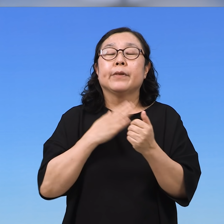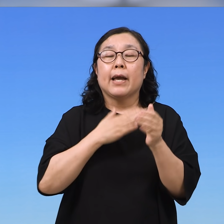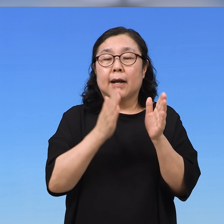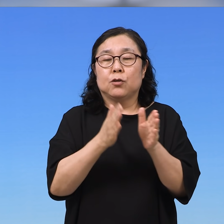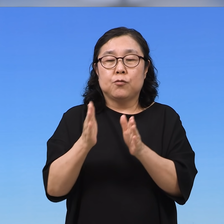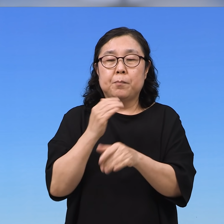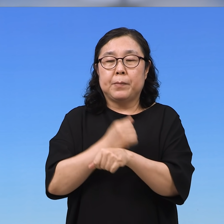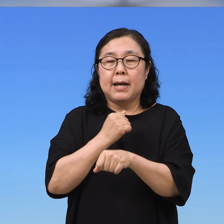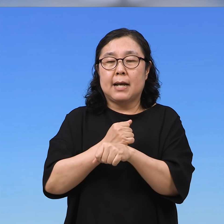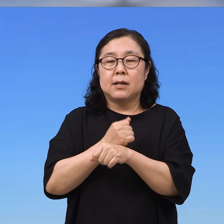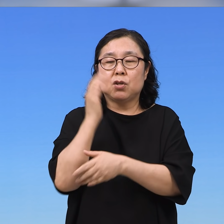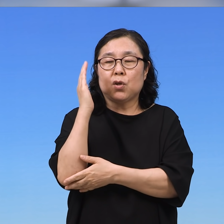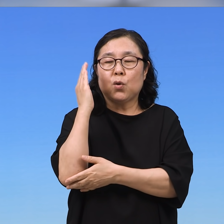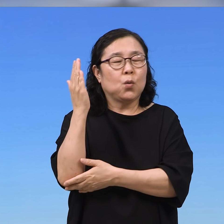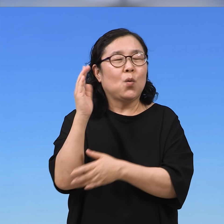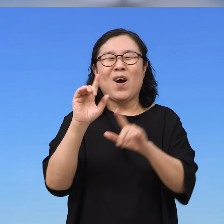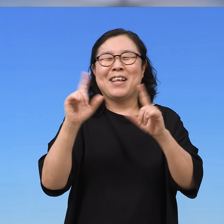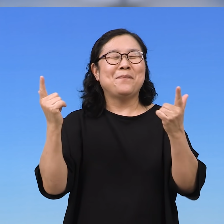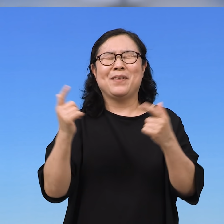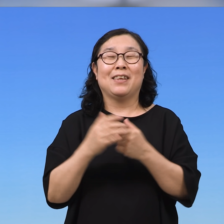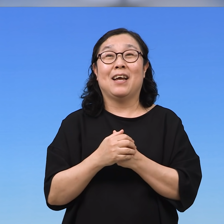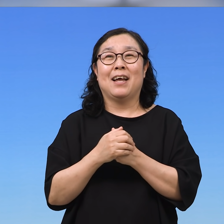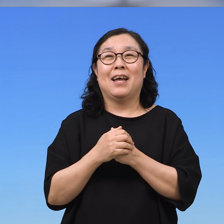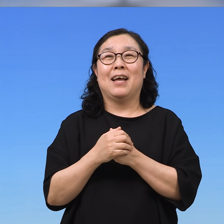제가 준비한 설교가 아니에요. 그게